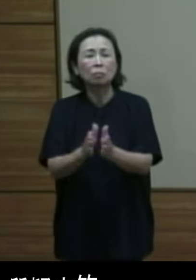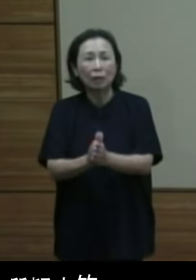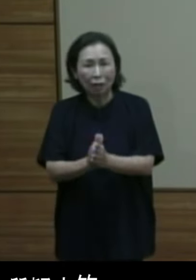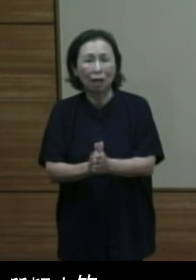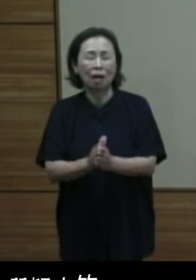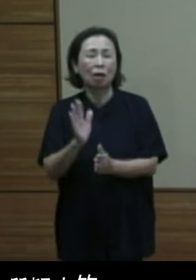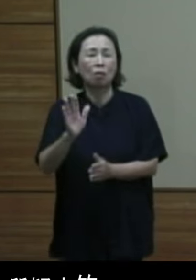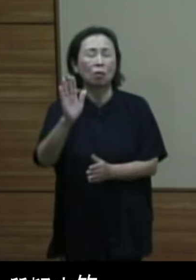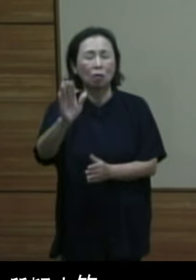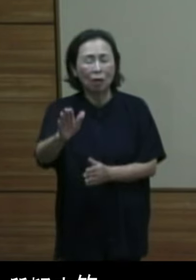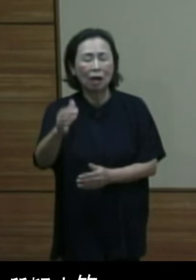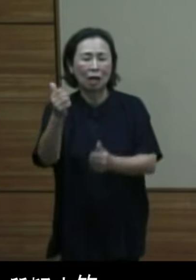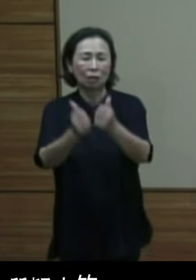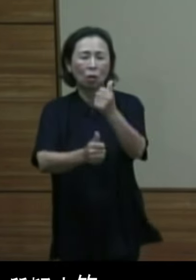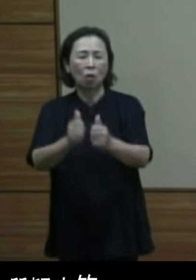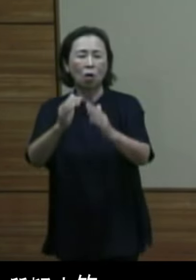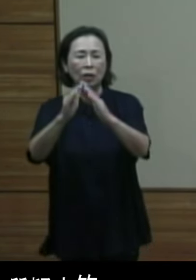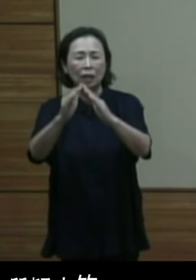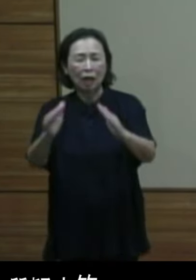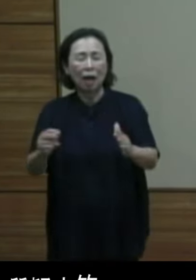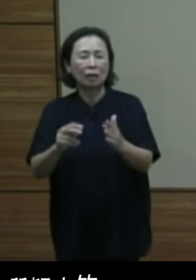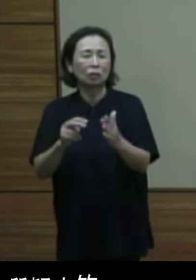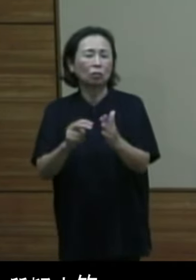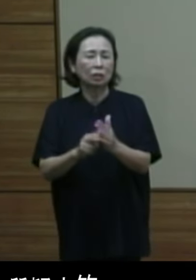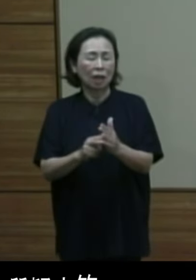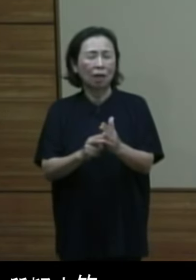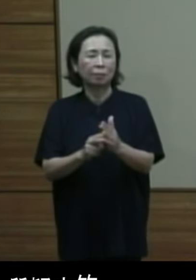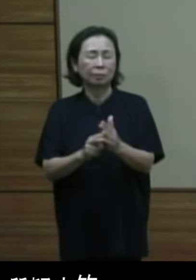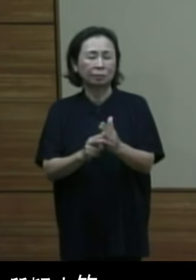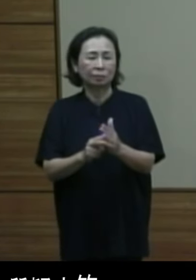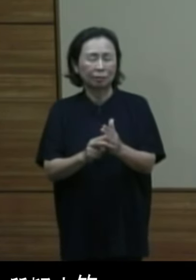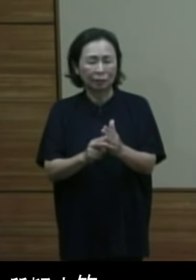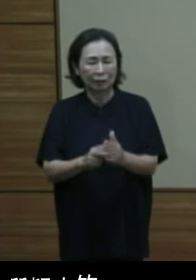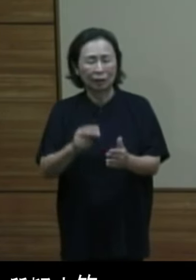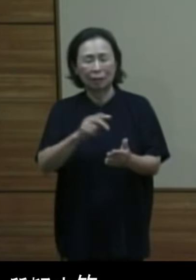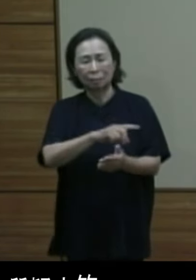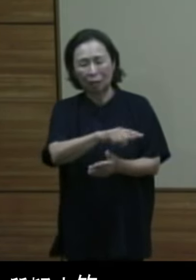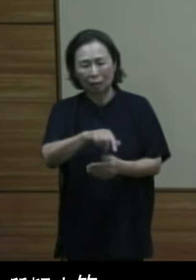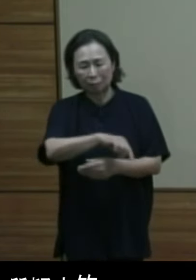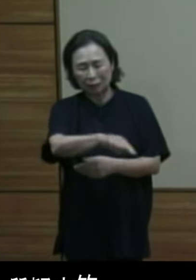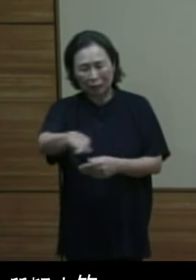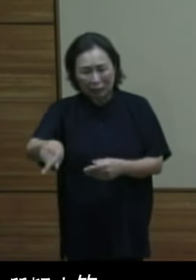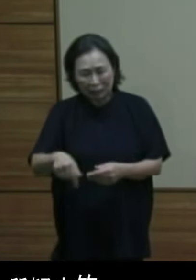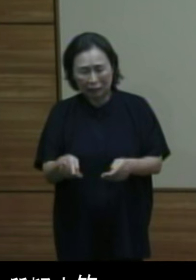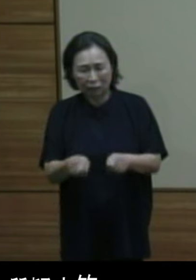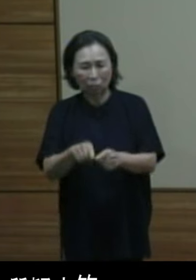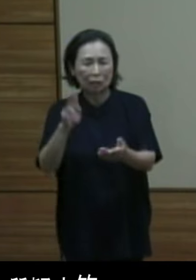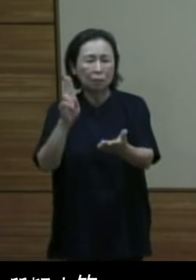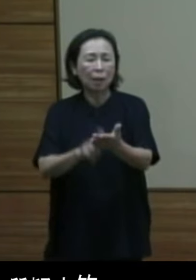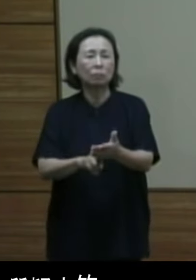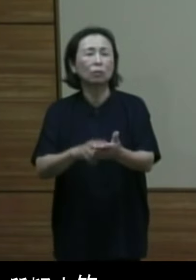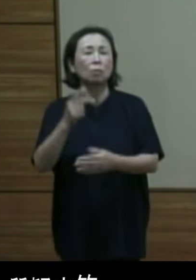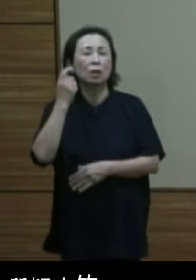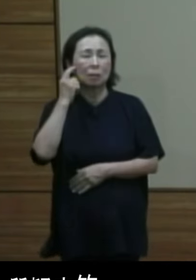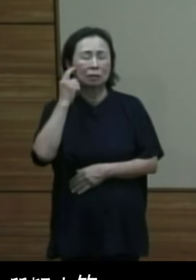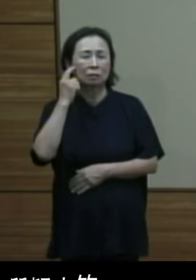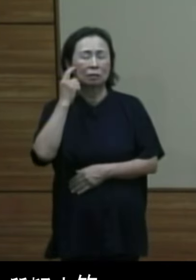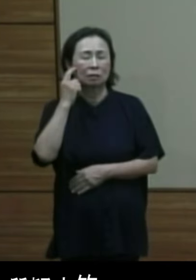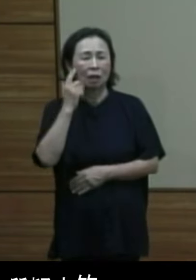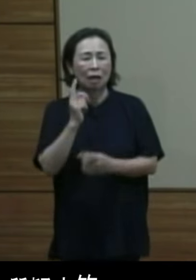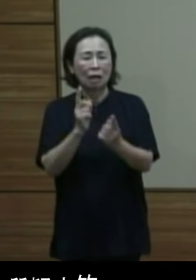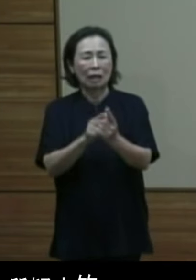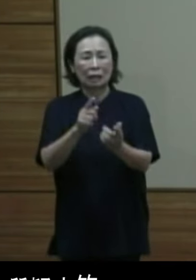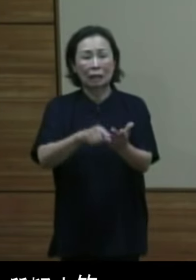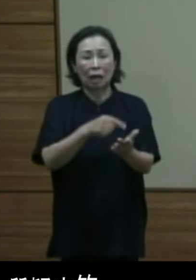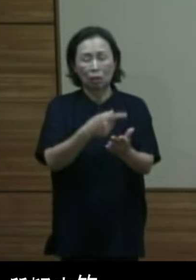も協議会、下福知事がトップの協議会でご決めいただくことになると思いますので、対応の詳細は